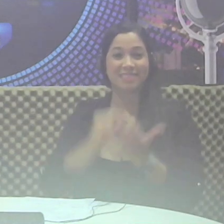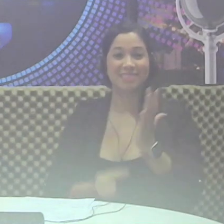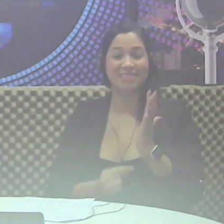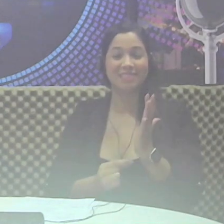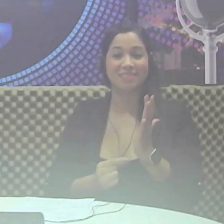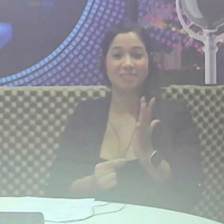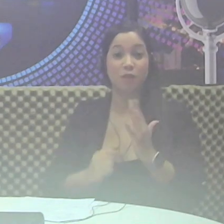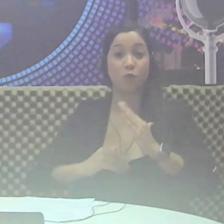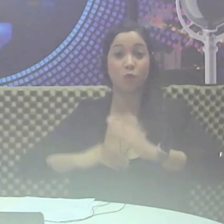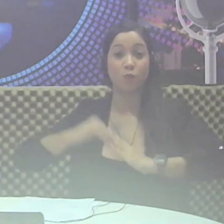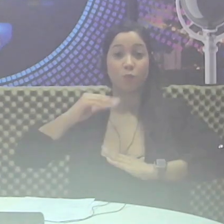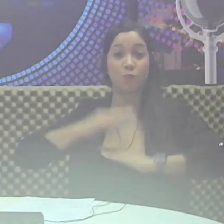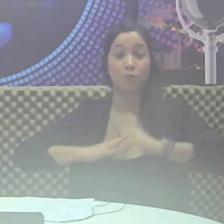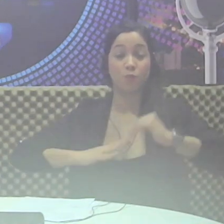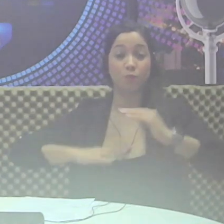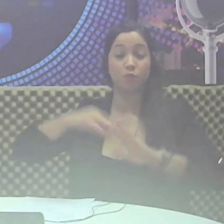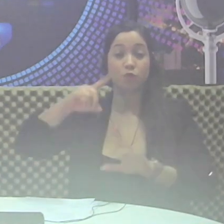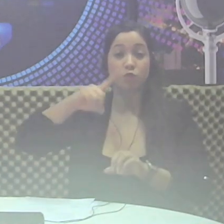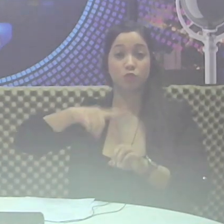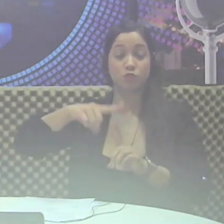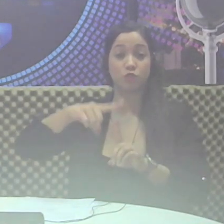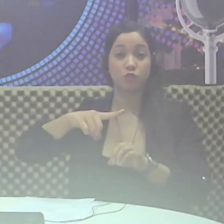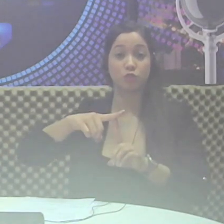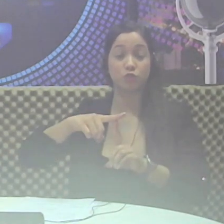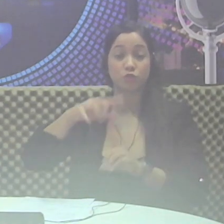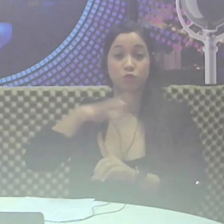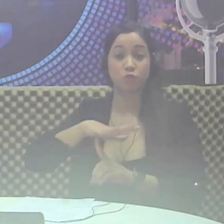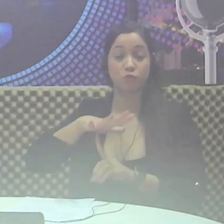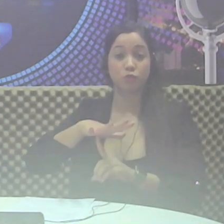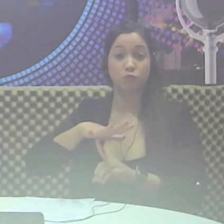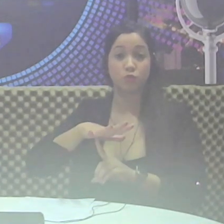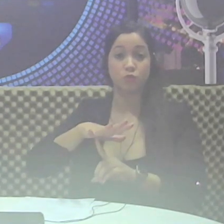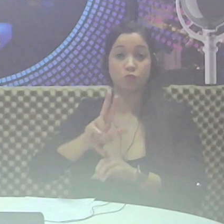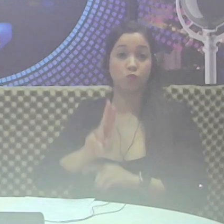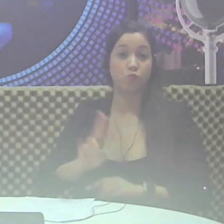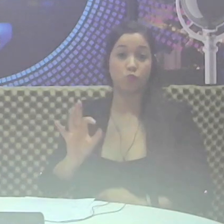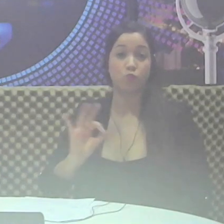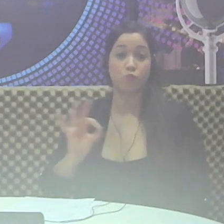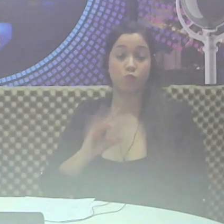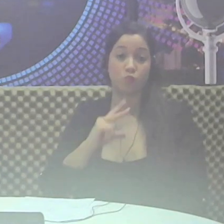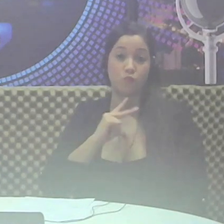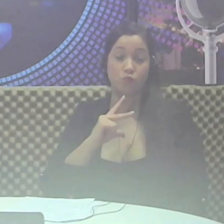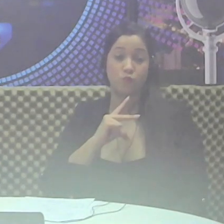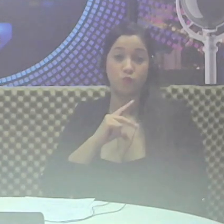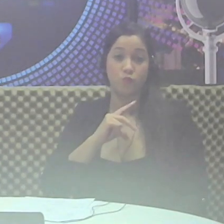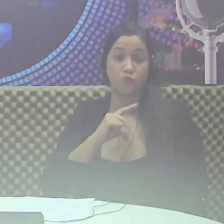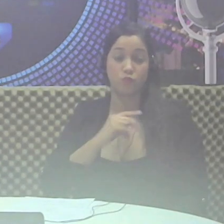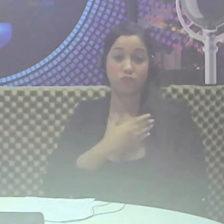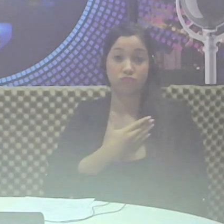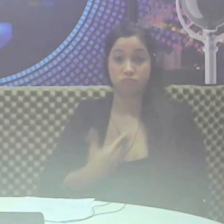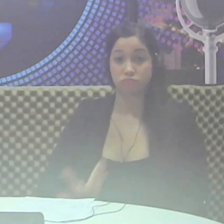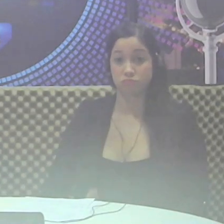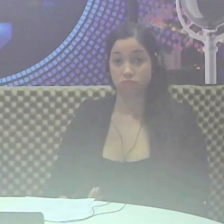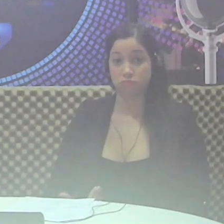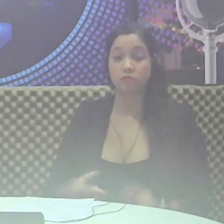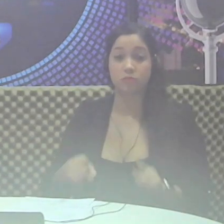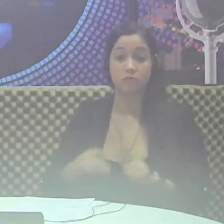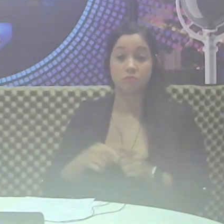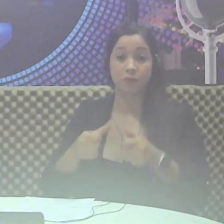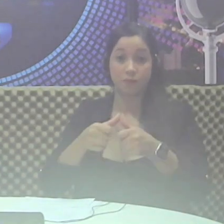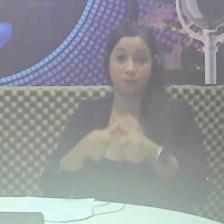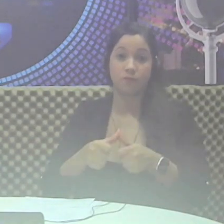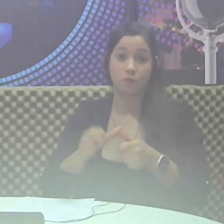para profissionais nas modalidades ambulante, sem utilização privativa de bens públicos, e fixa,